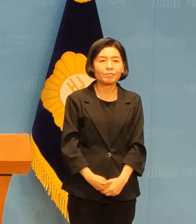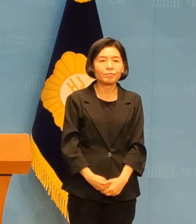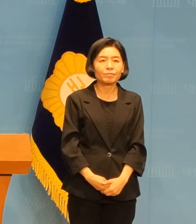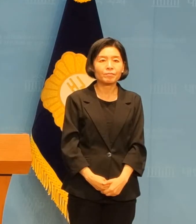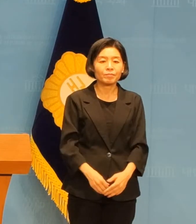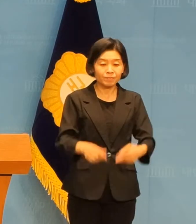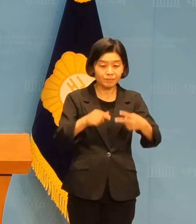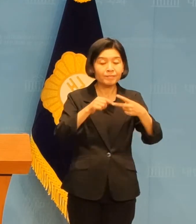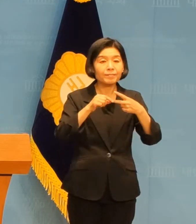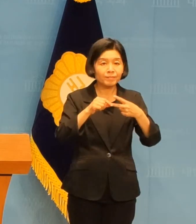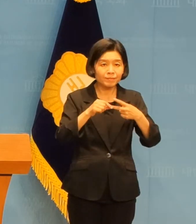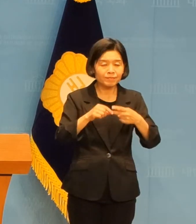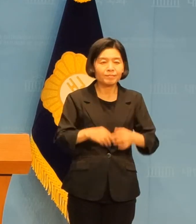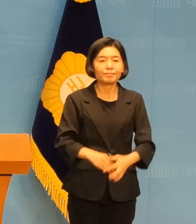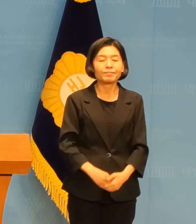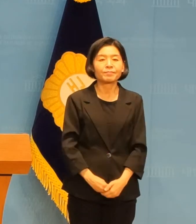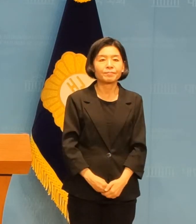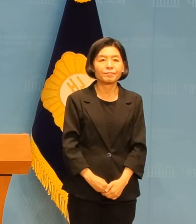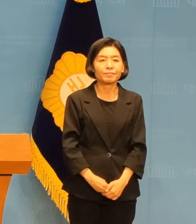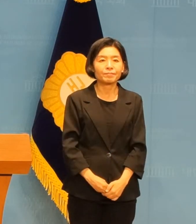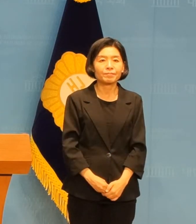두 번째 브리핑입니다.